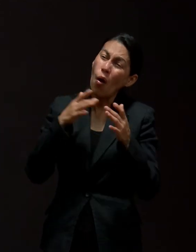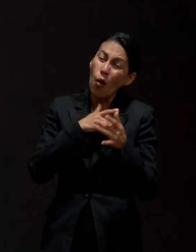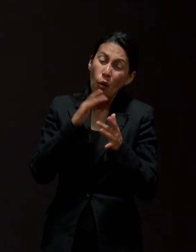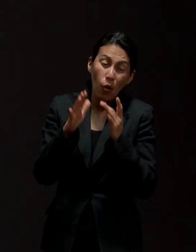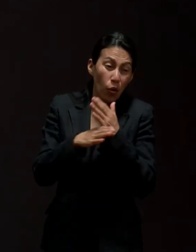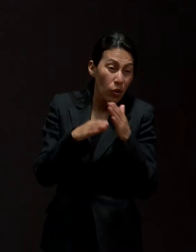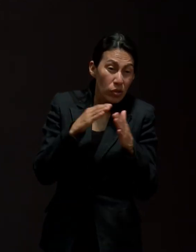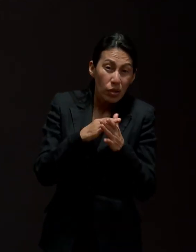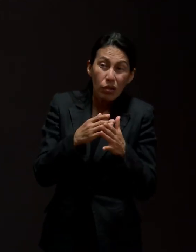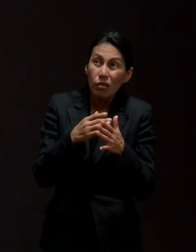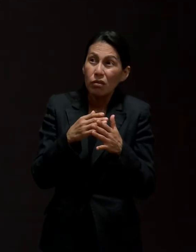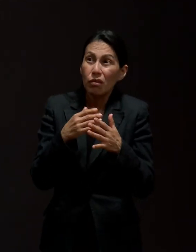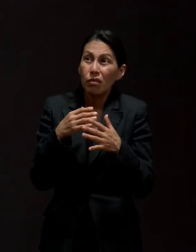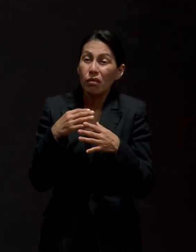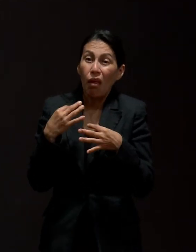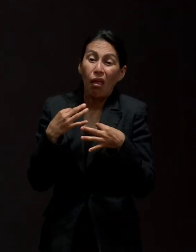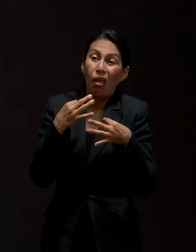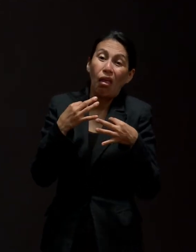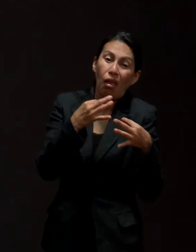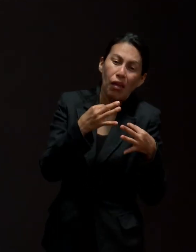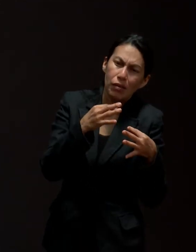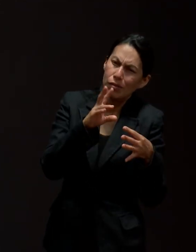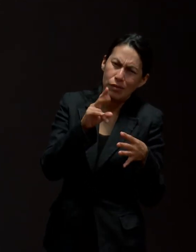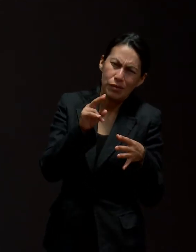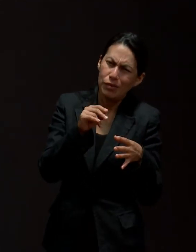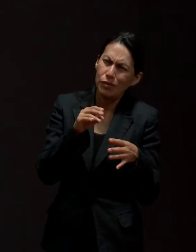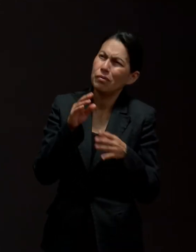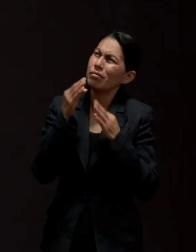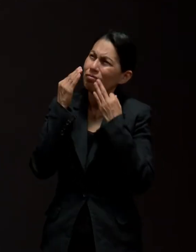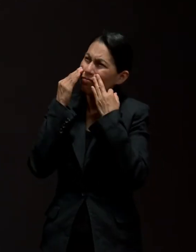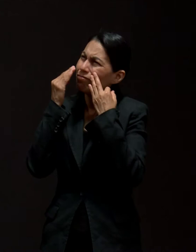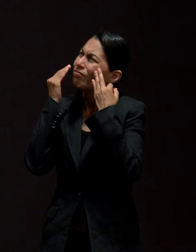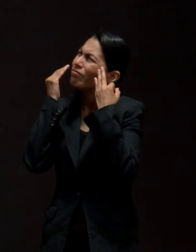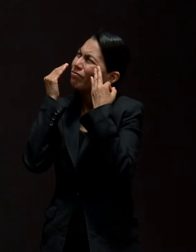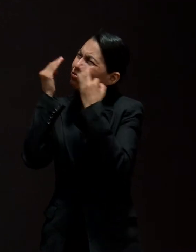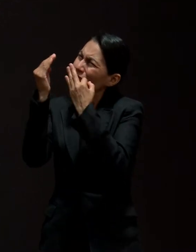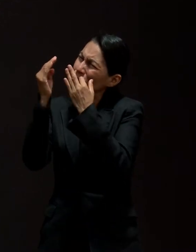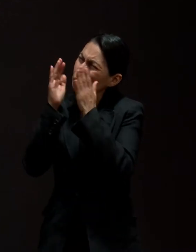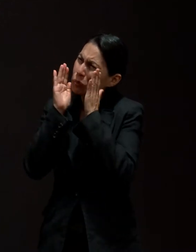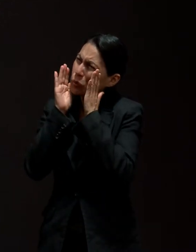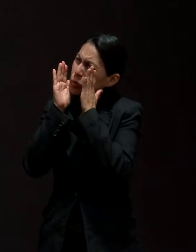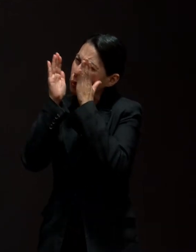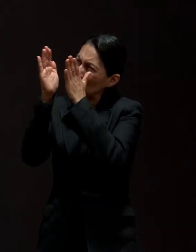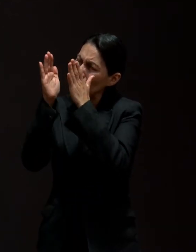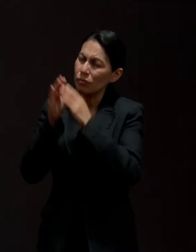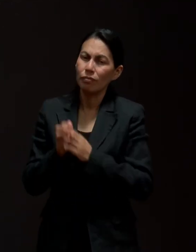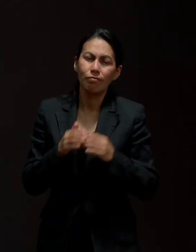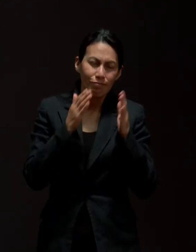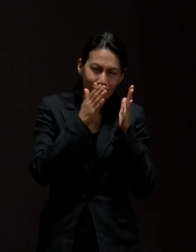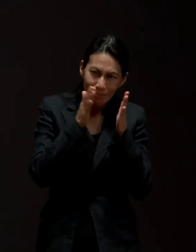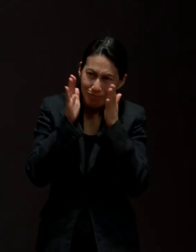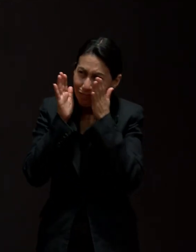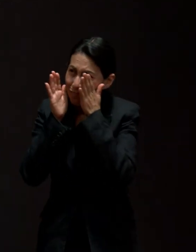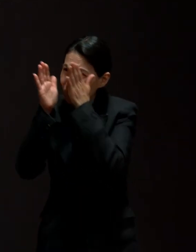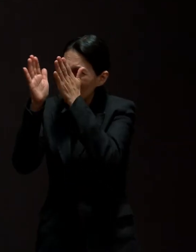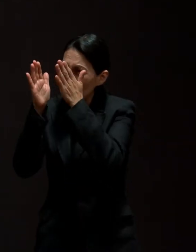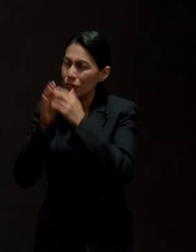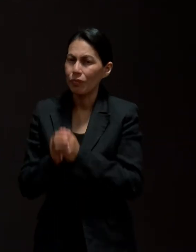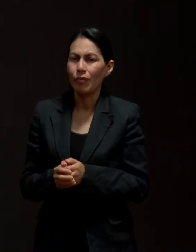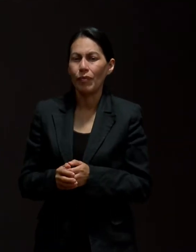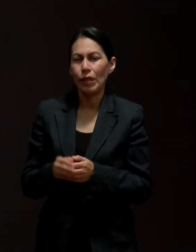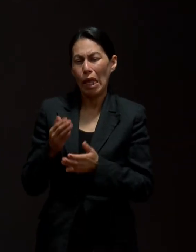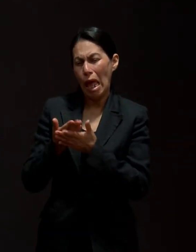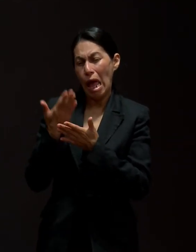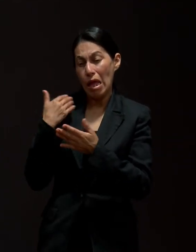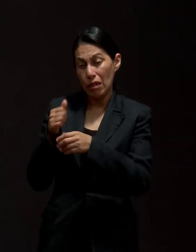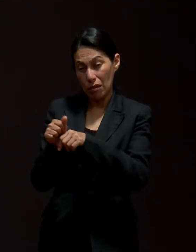íntima con el Señor, que nada me perturbe, ¿verdad? Y ha sido de gran éxito. Me acuerdo cuando empezamos, cuando empezó